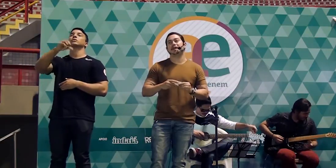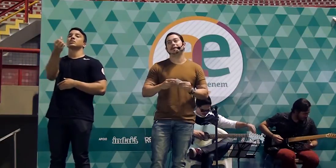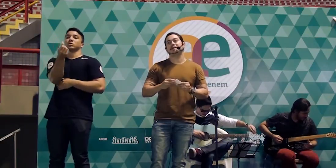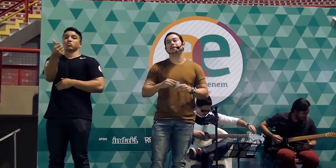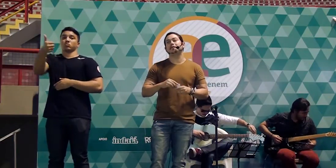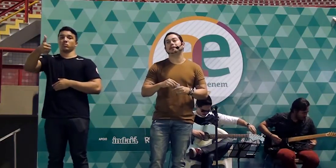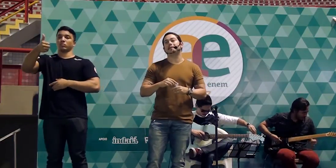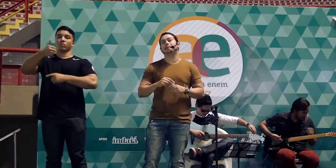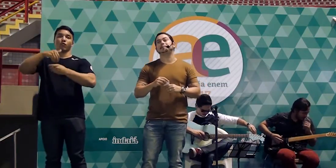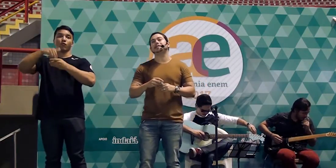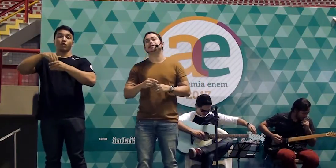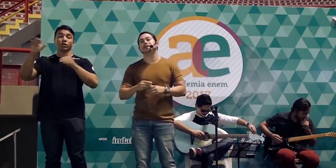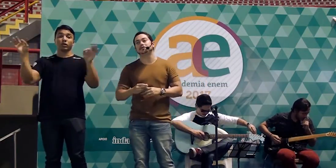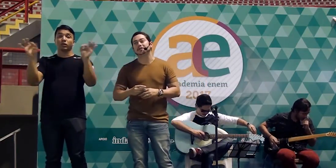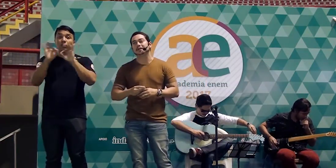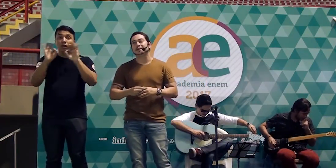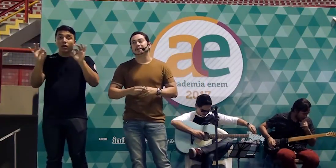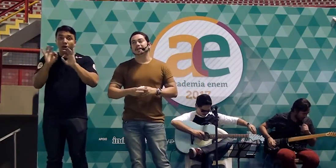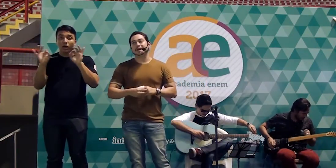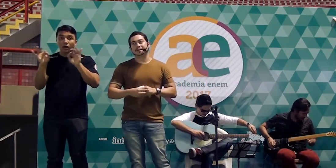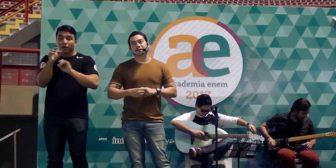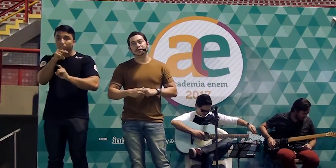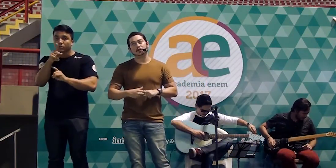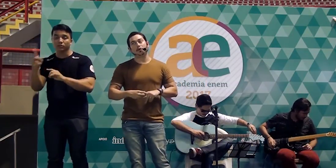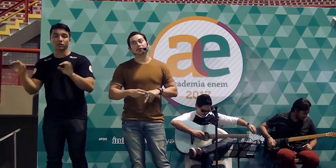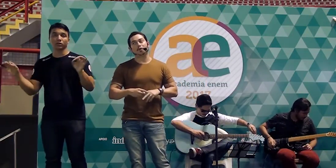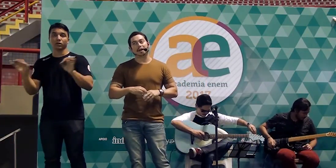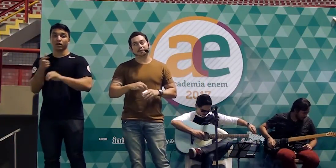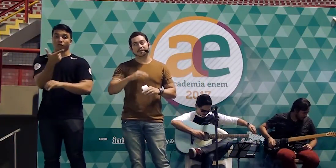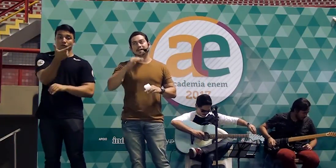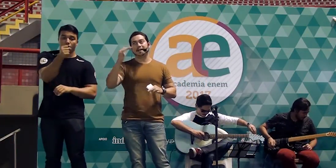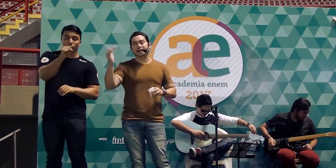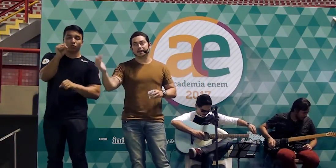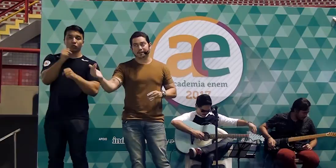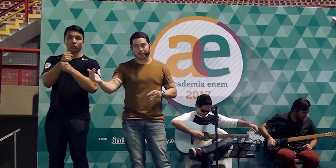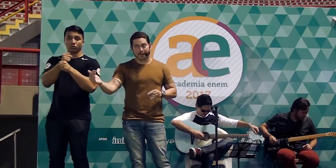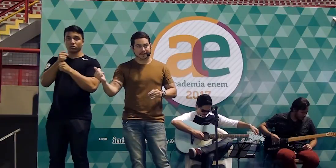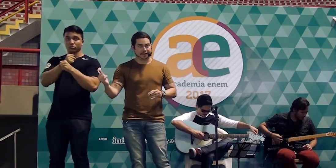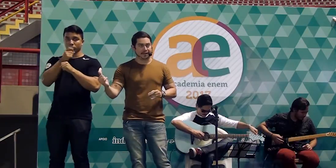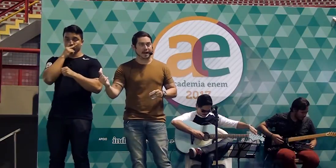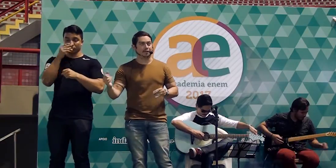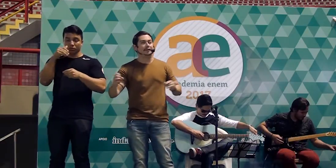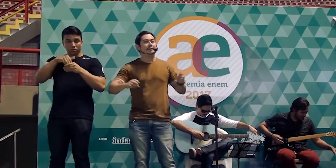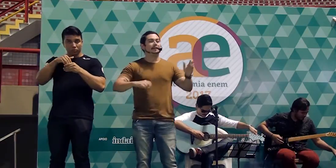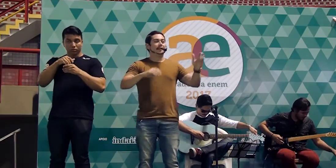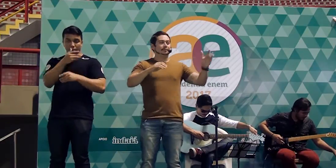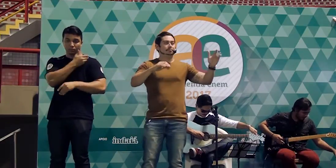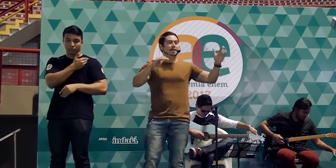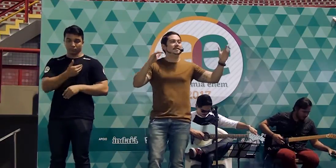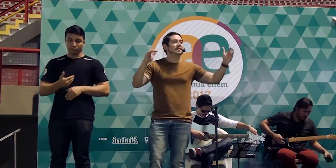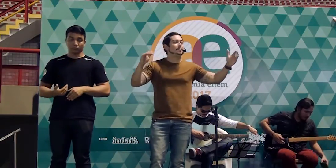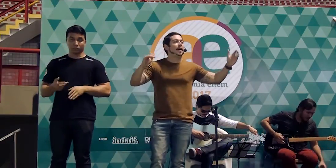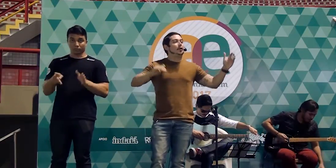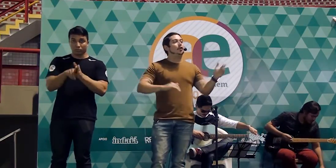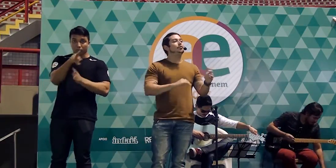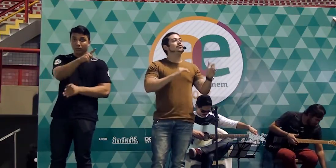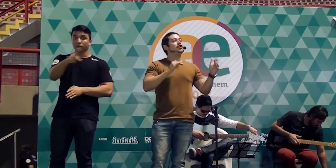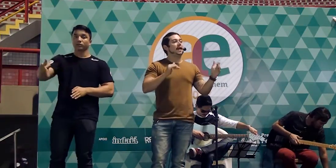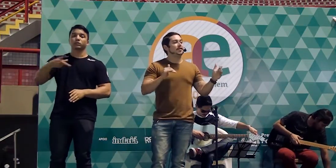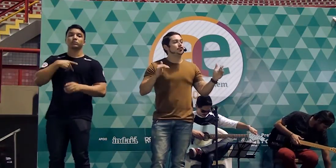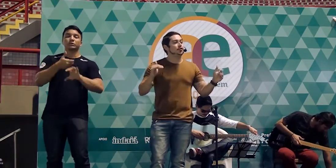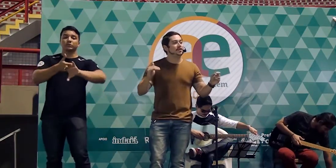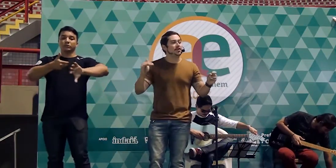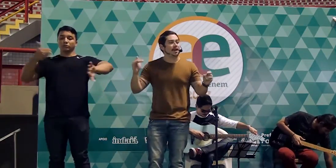1961 que a sociedade brasileira não voltava para presidente, e esses 28 anos sem eleição presidencial,